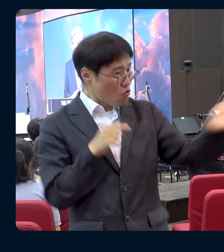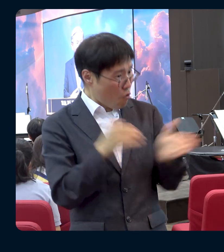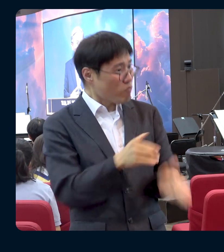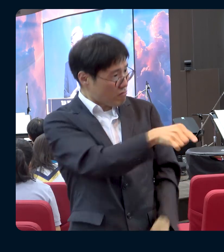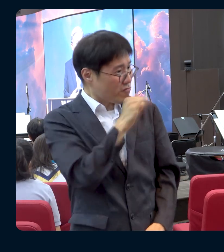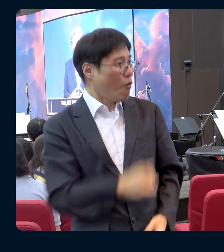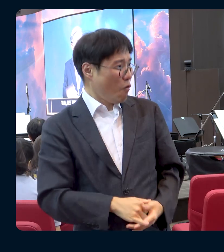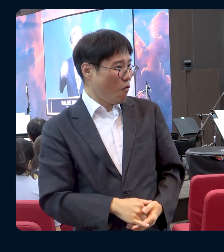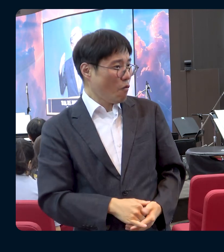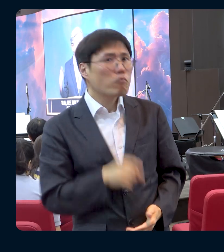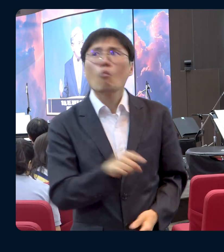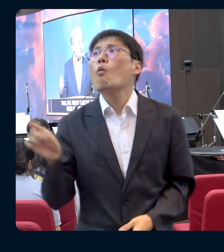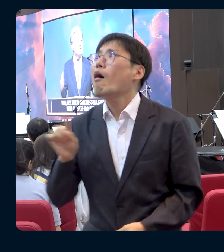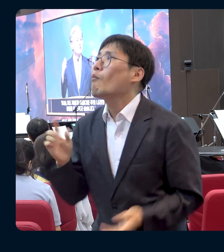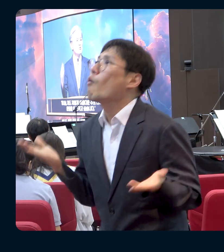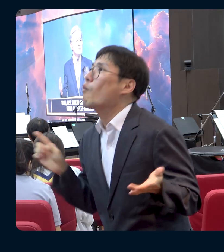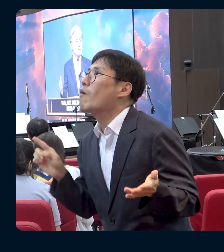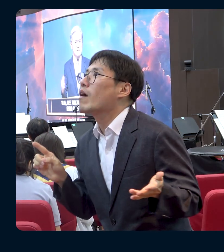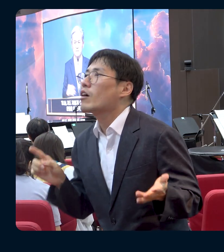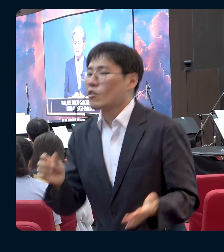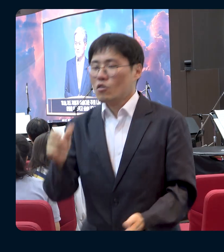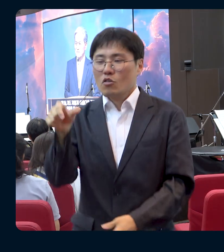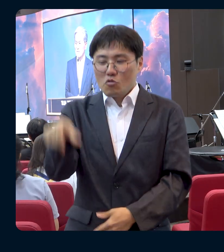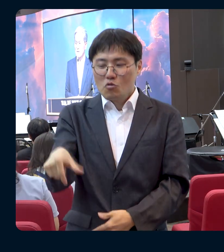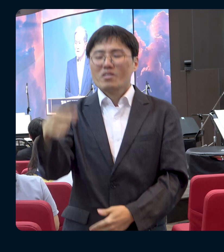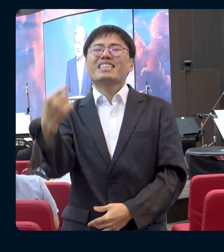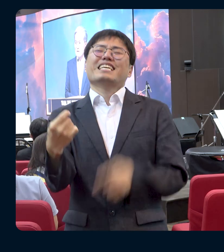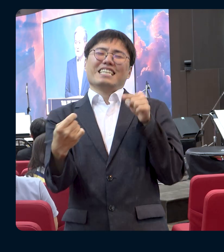있잖아. 그게 뭐냐 그랬더니 큐티.